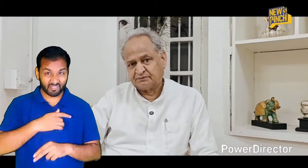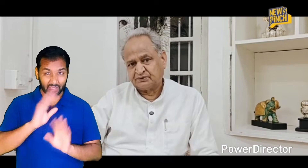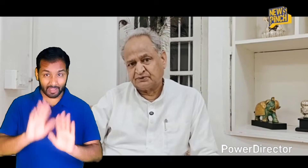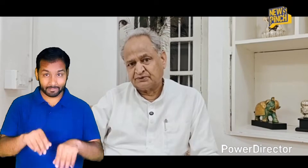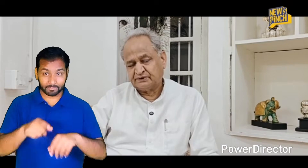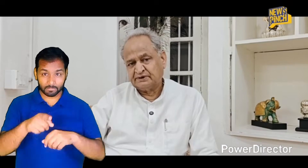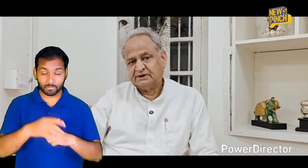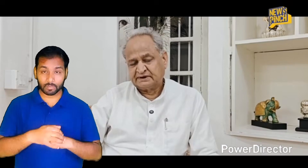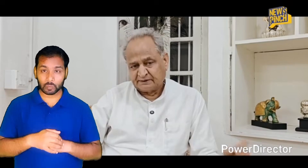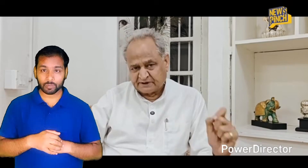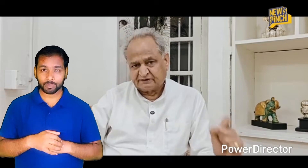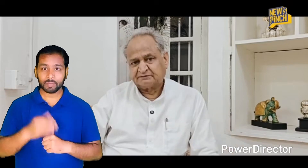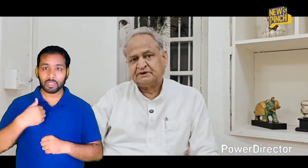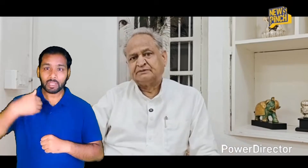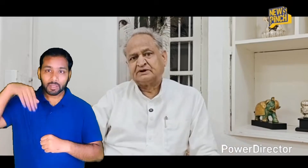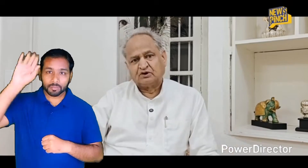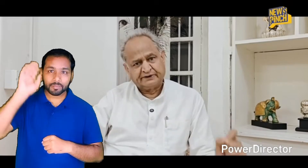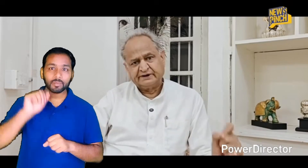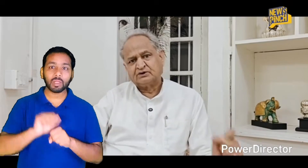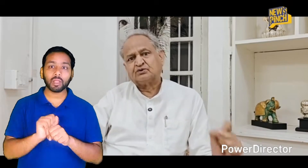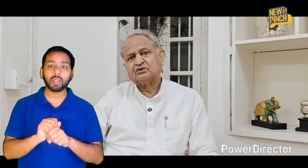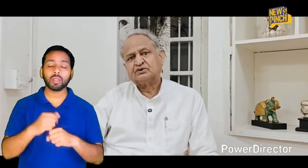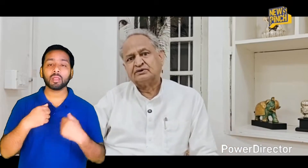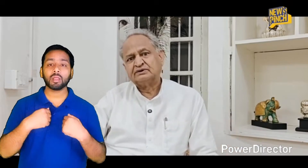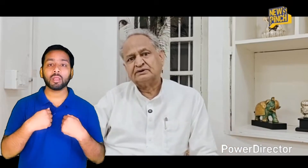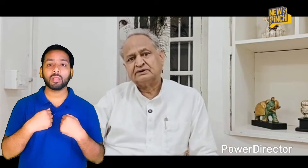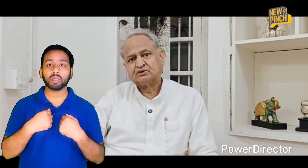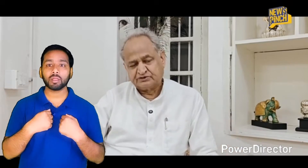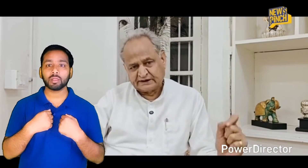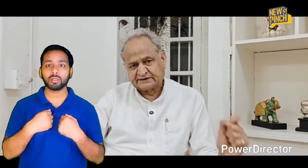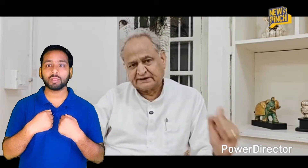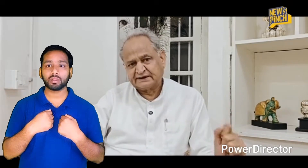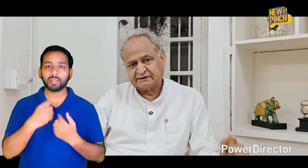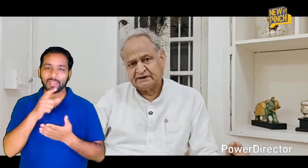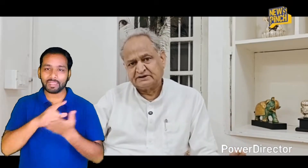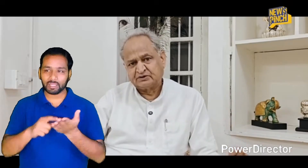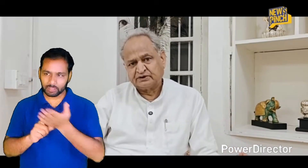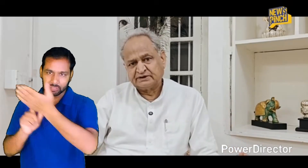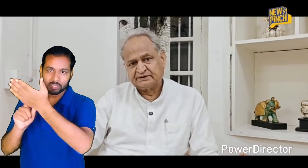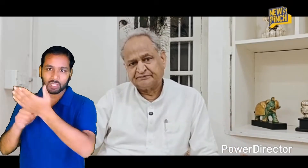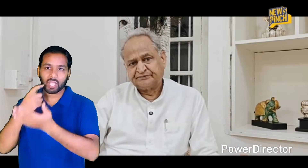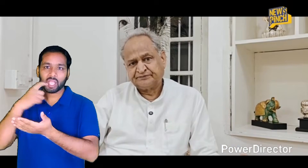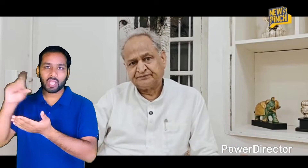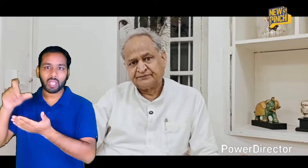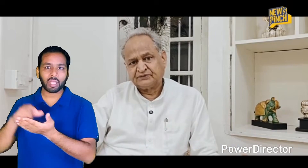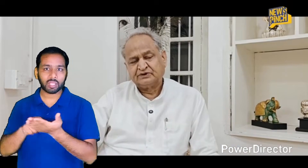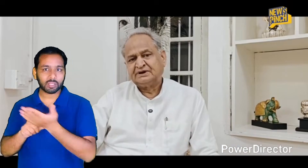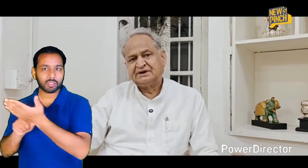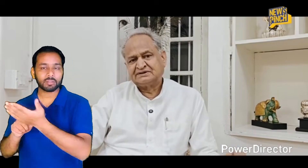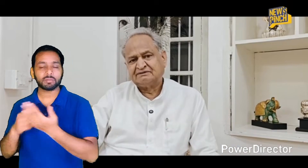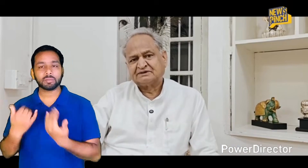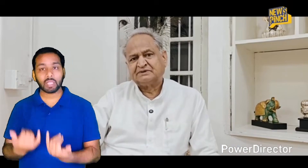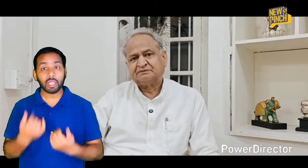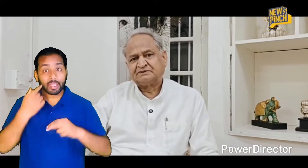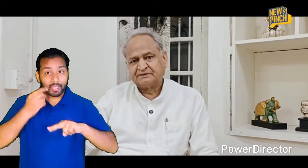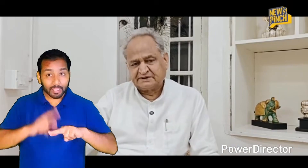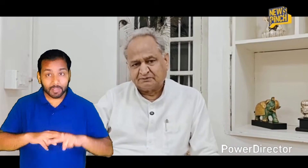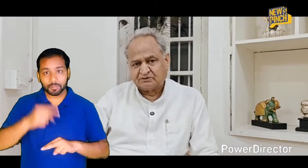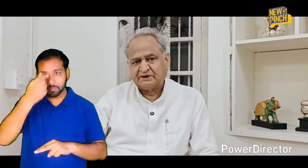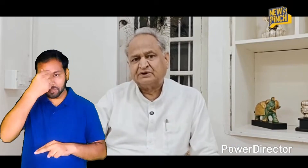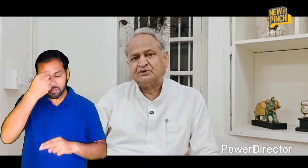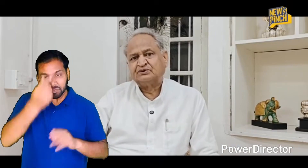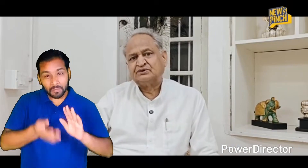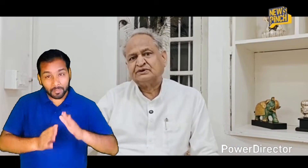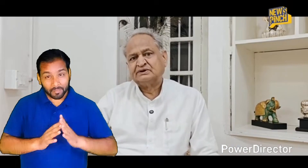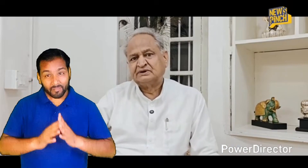उनको काम को कि हमारे वक्त में हमने कॉपरेट नहीं किया उनको? कोई शिकायत करना है क्या दिल्ली से कोई? तो ये ऐसे वक्त में जब